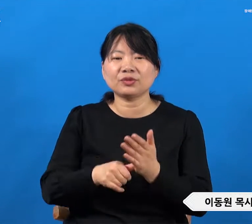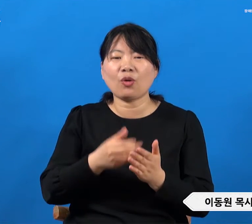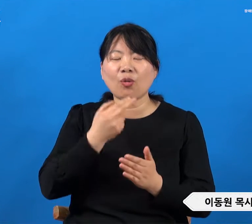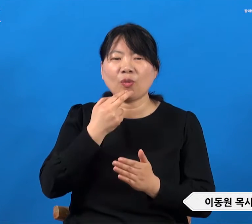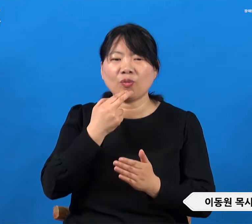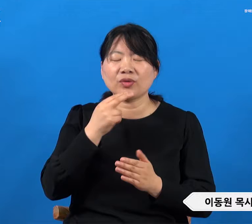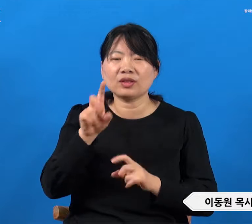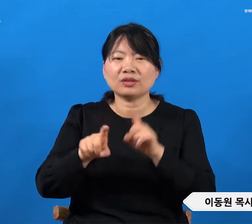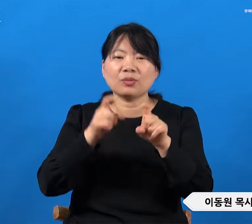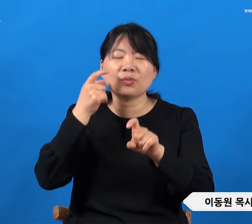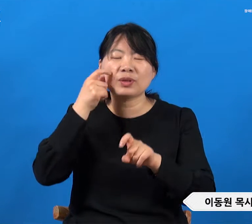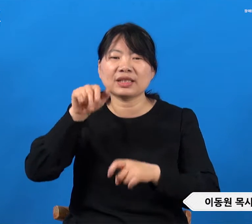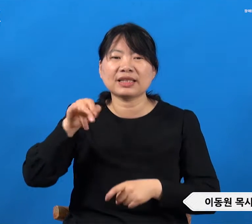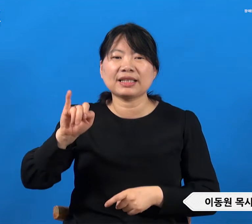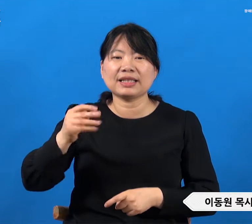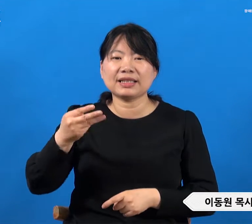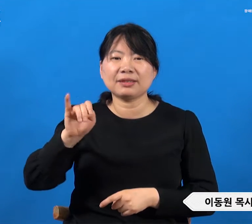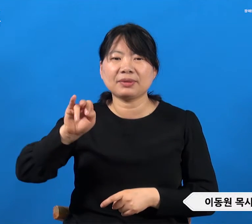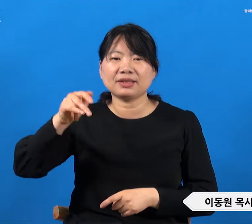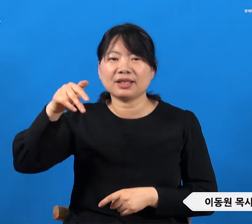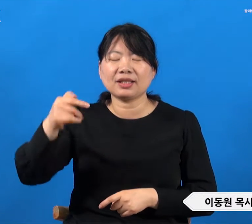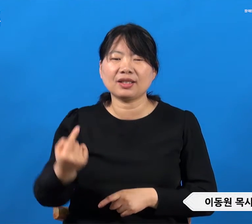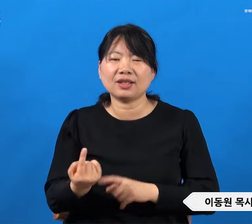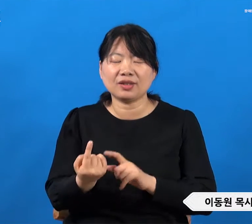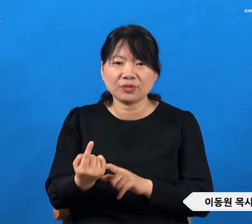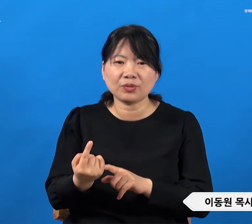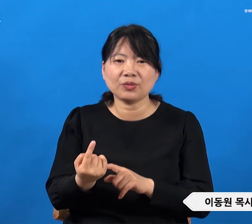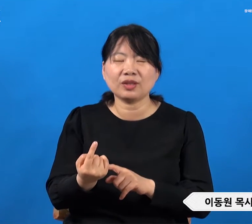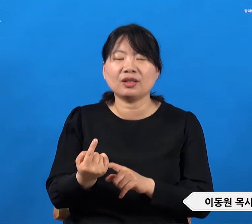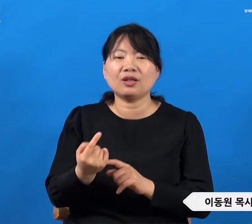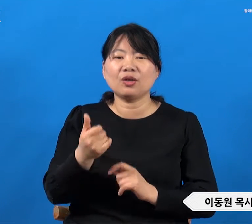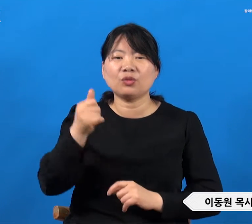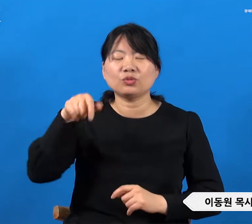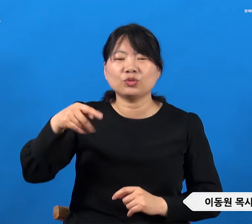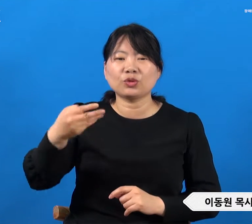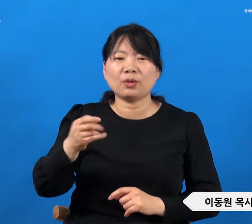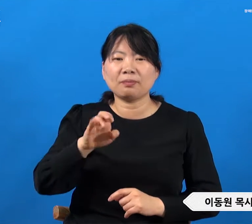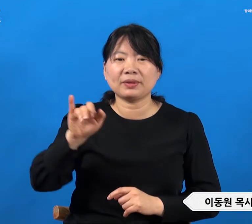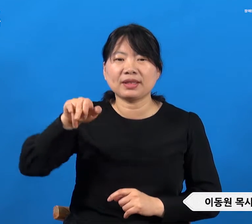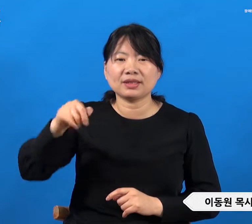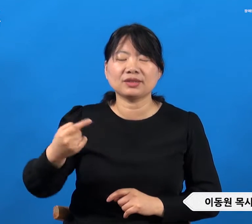없는 아프리카의 킬리만자로의 후루 피크